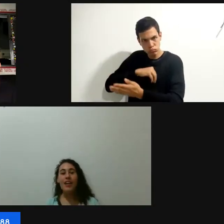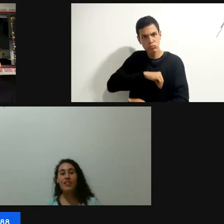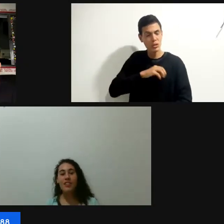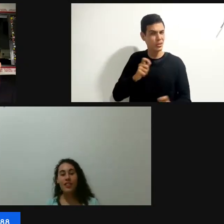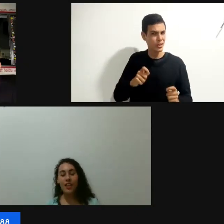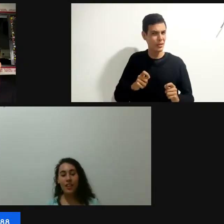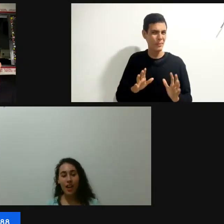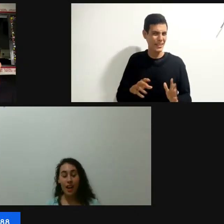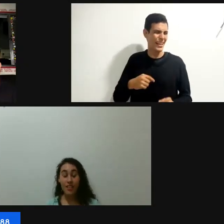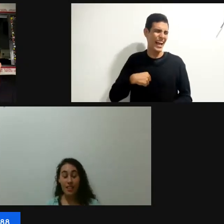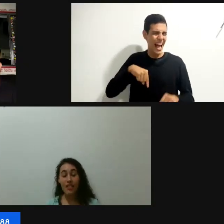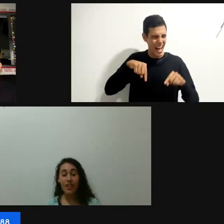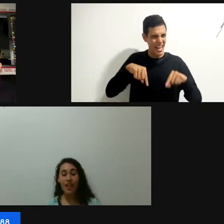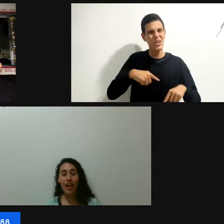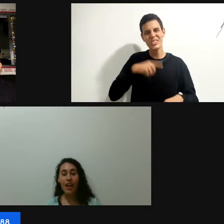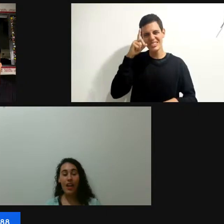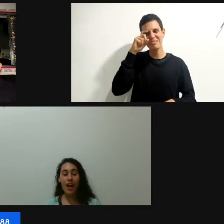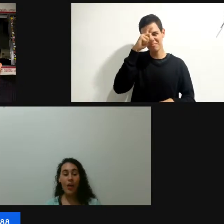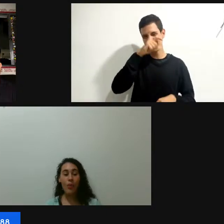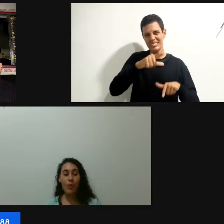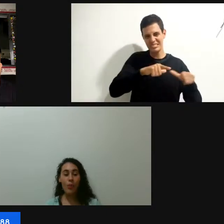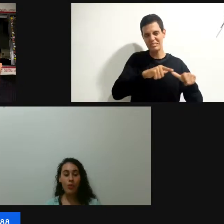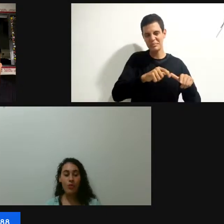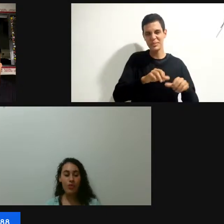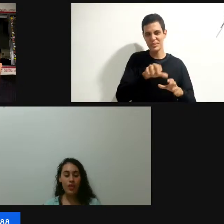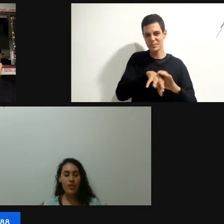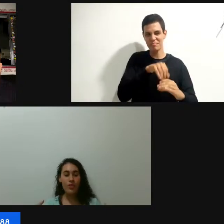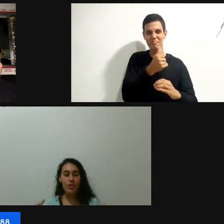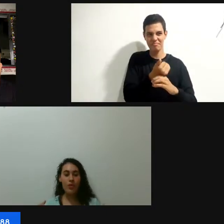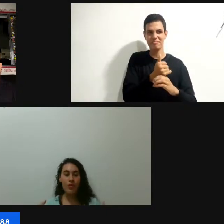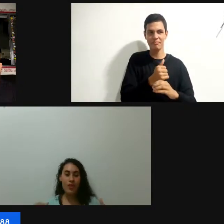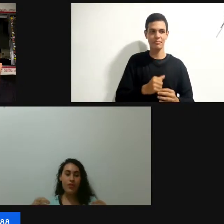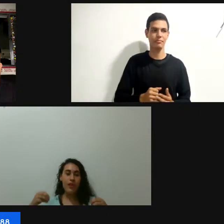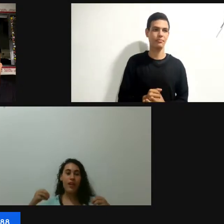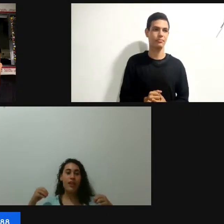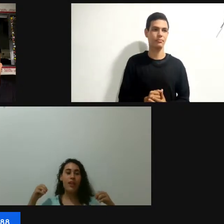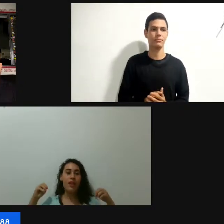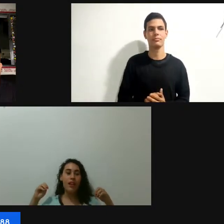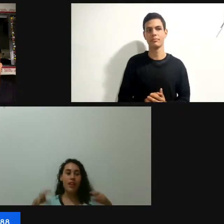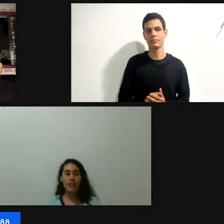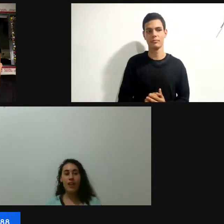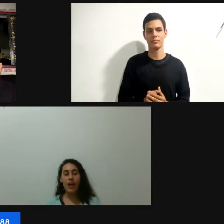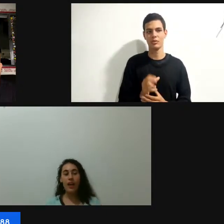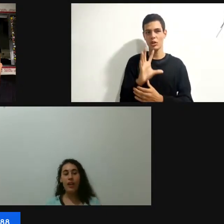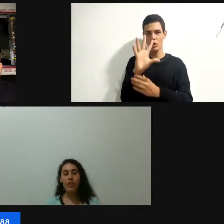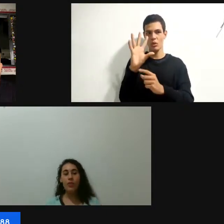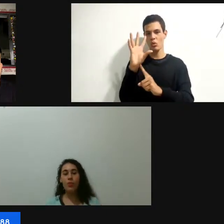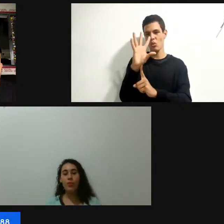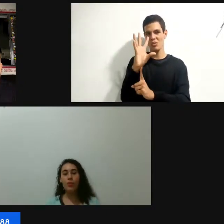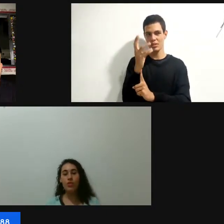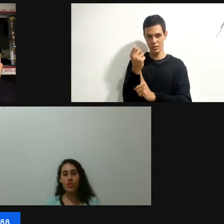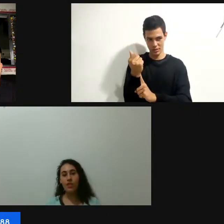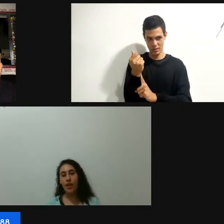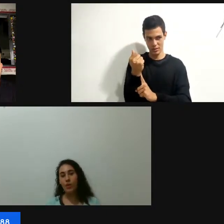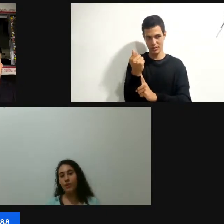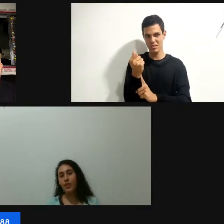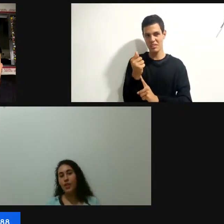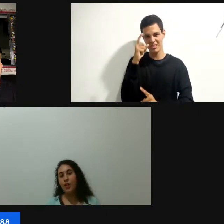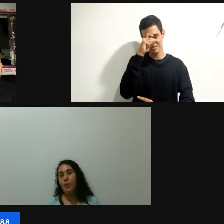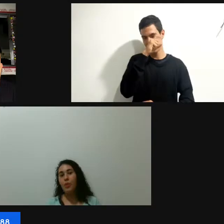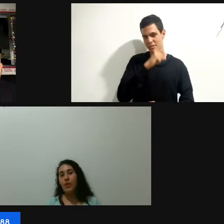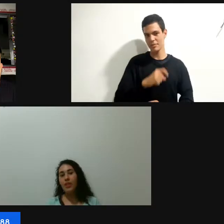área artística é algo muito difícil quando você vai entrar no mundo